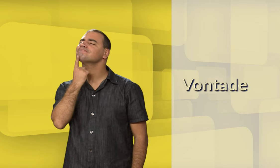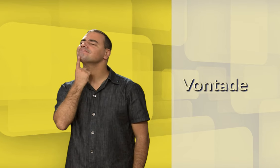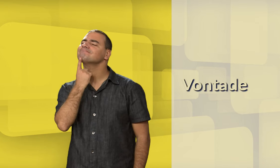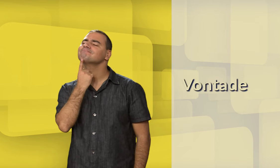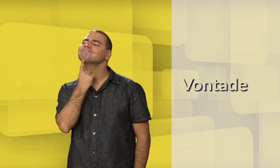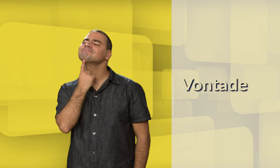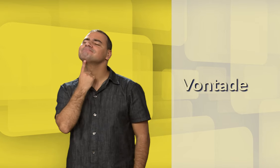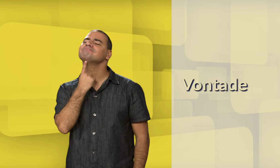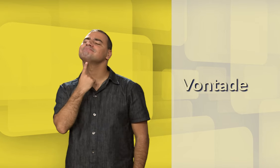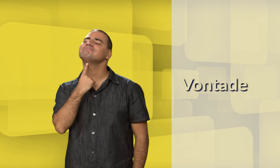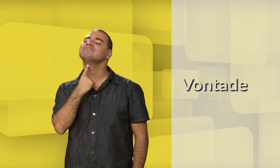Vontade